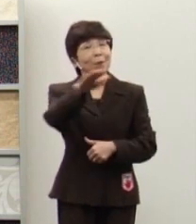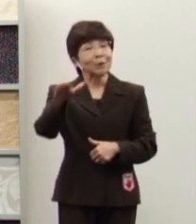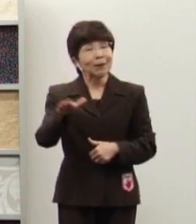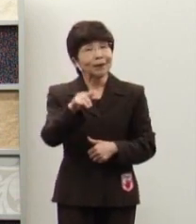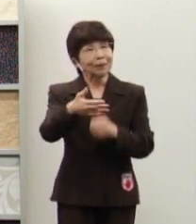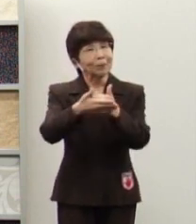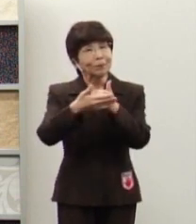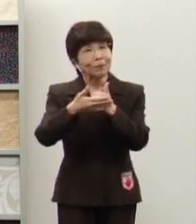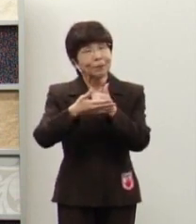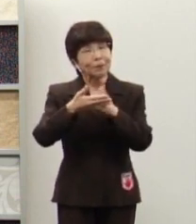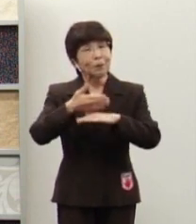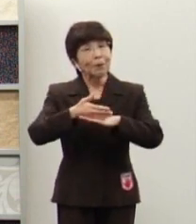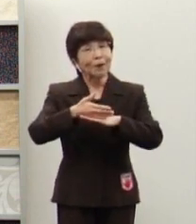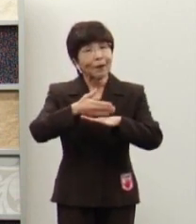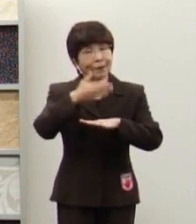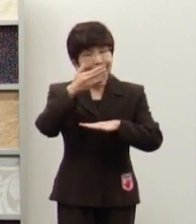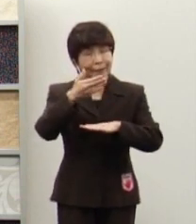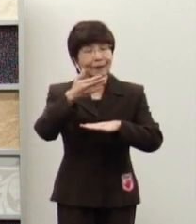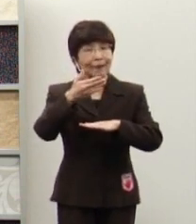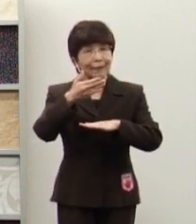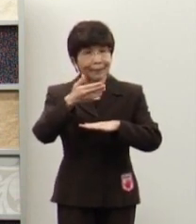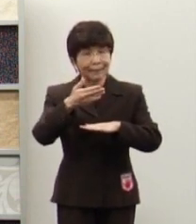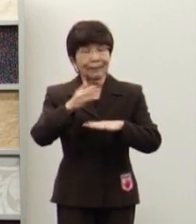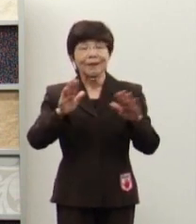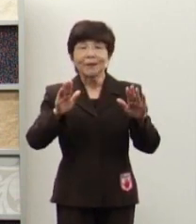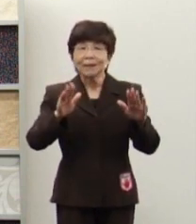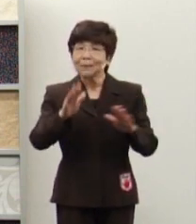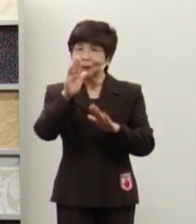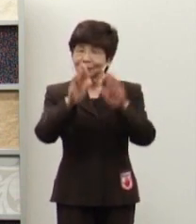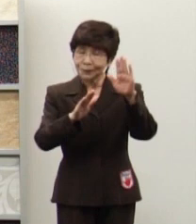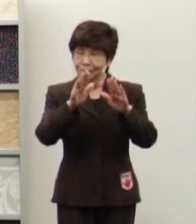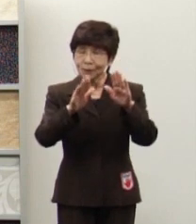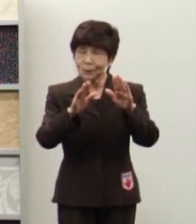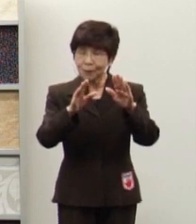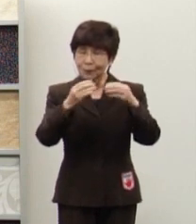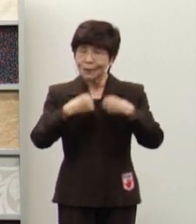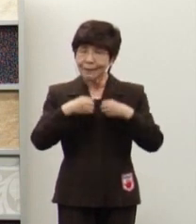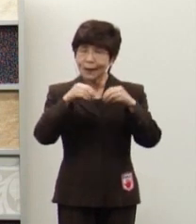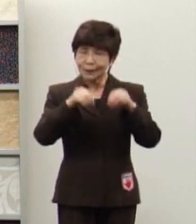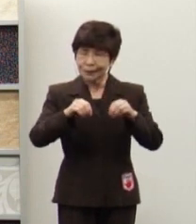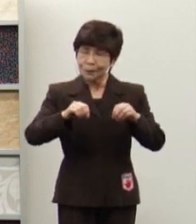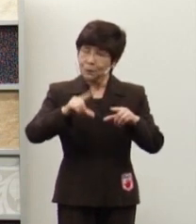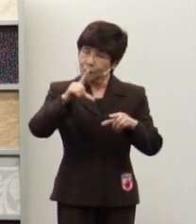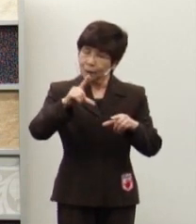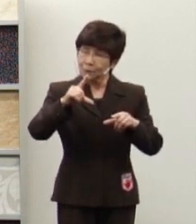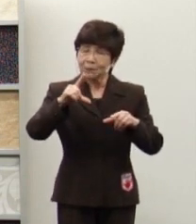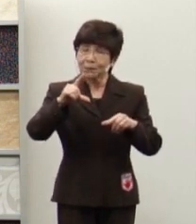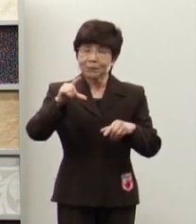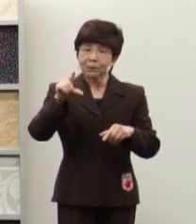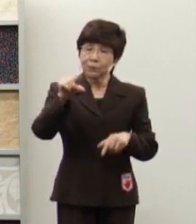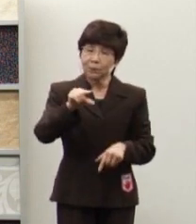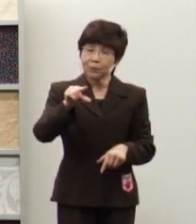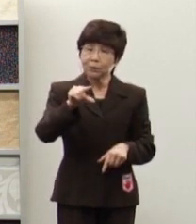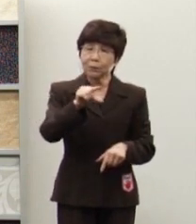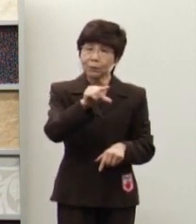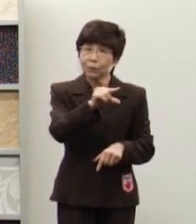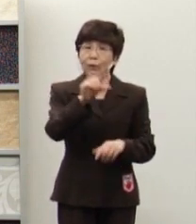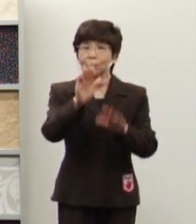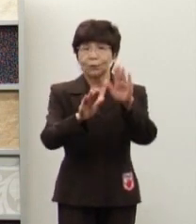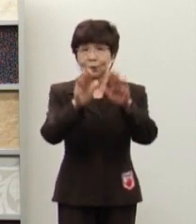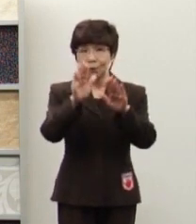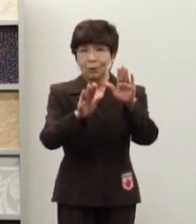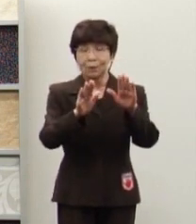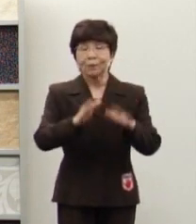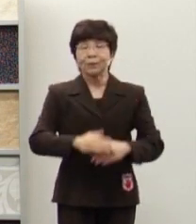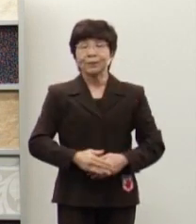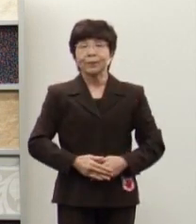では、感染制御が効いた 状態を作り出していると、言ってよいと思います。そ